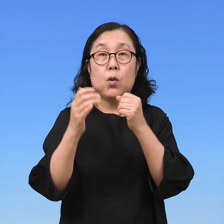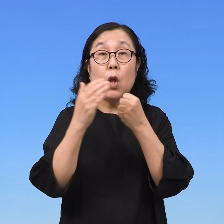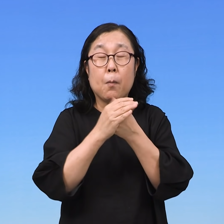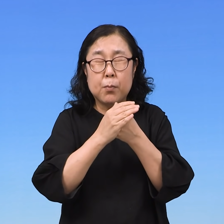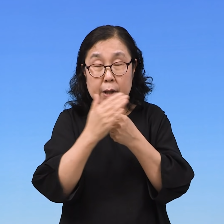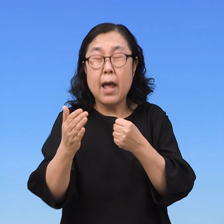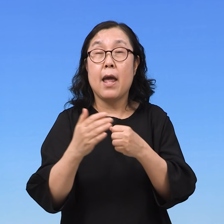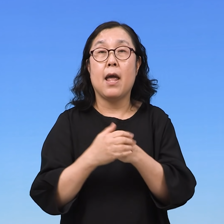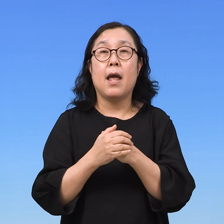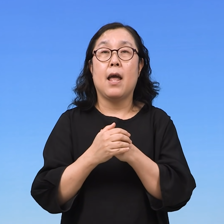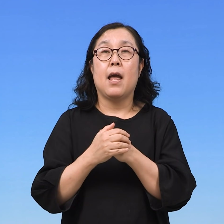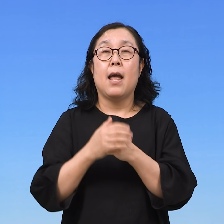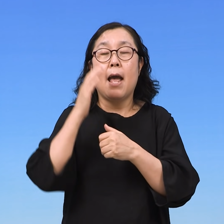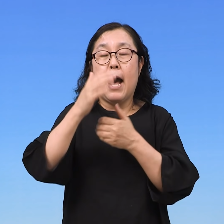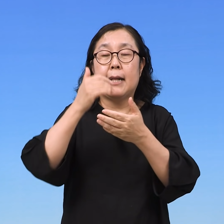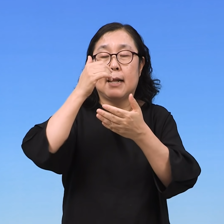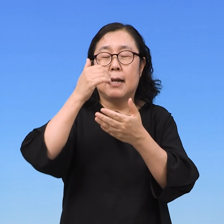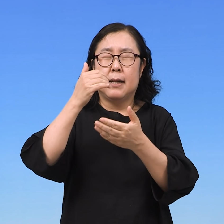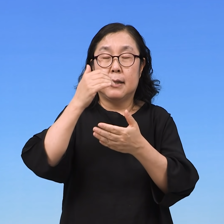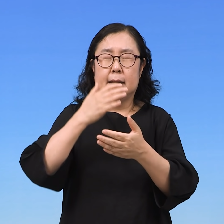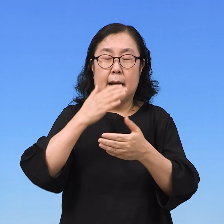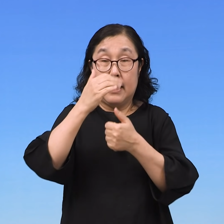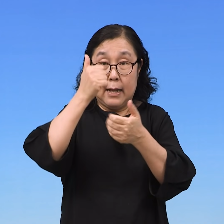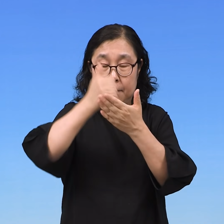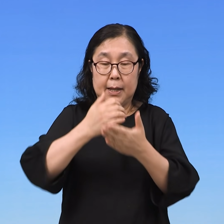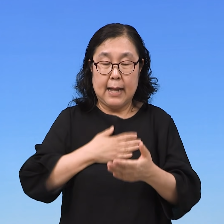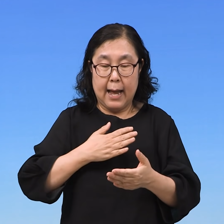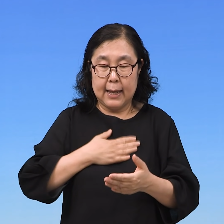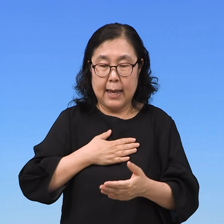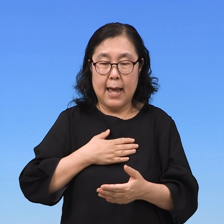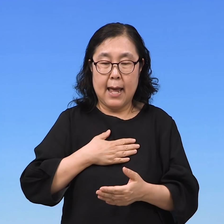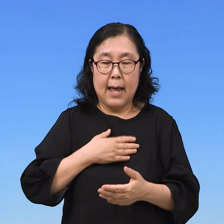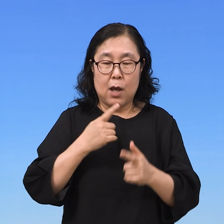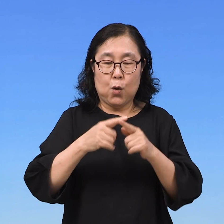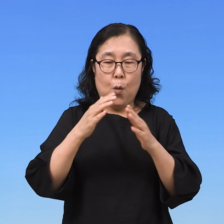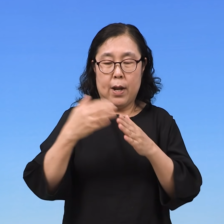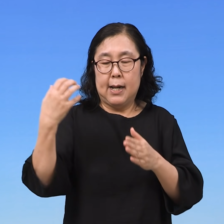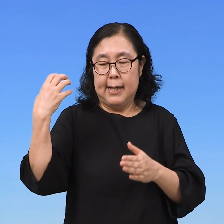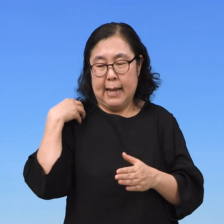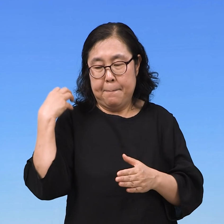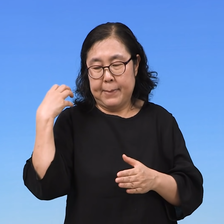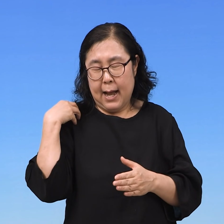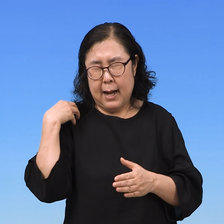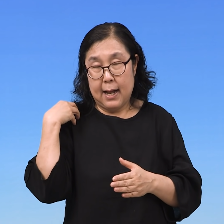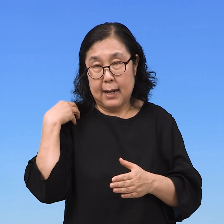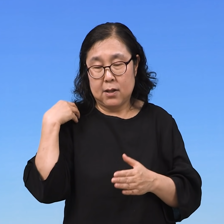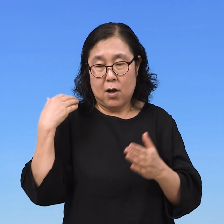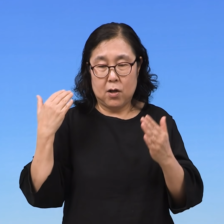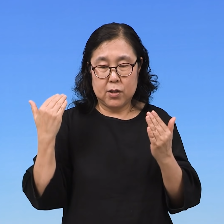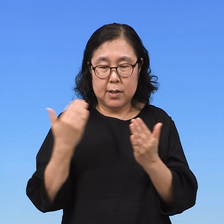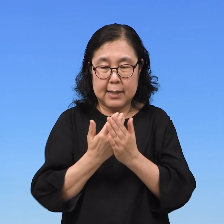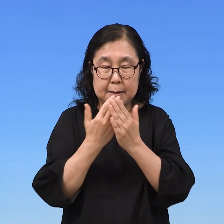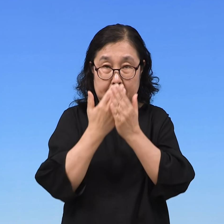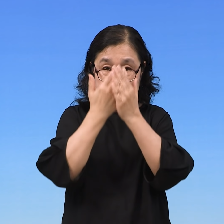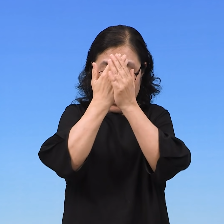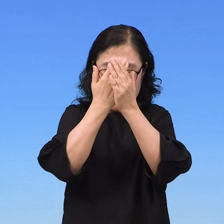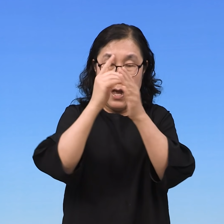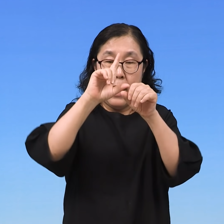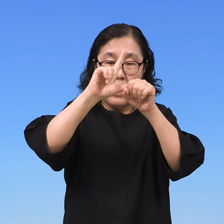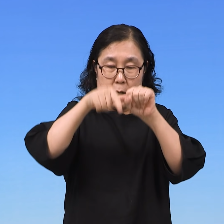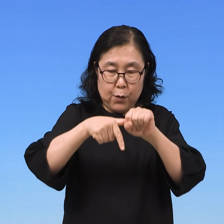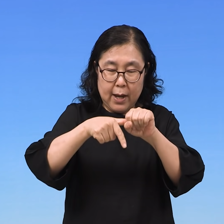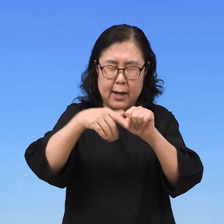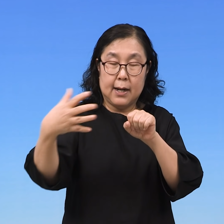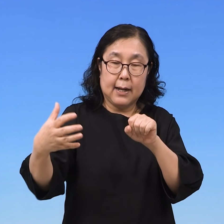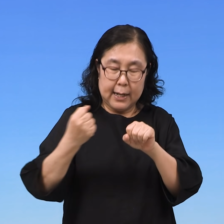코로나19 덕분에 담임 목사님으로서 더 잘 준비될 기회를 얻었다. 합력하여 선을 이루시는 하나님 앞에